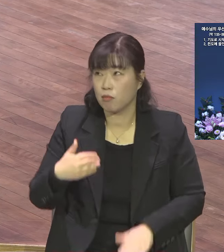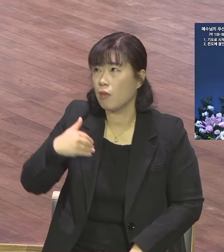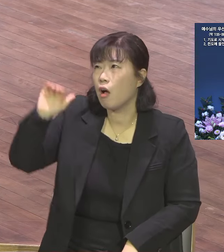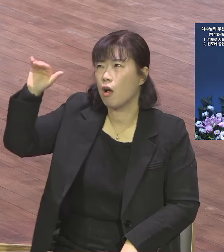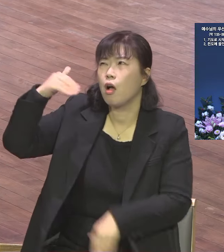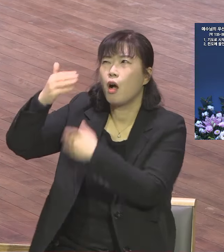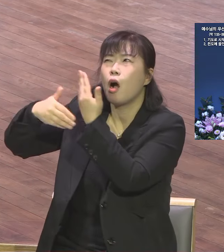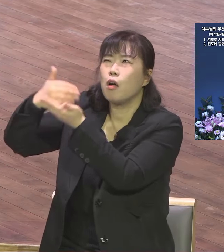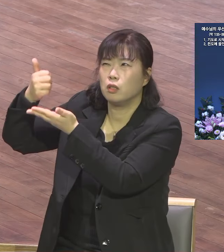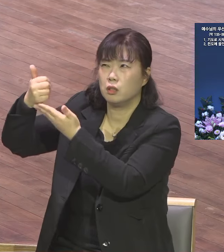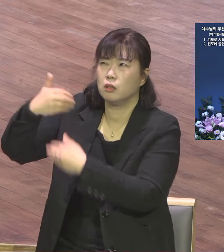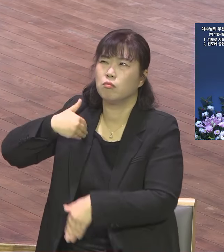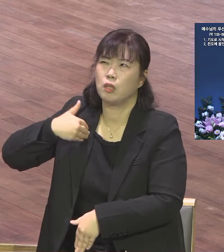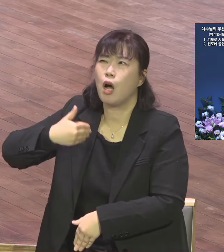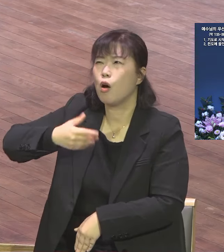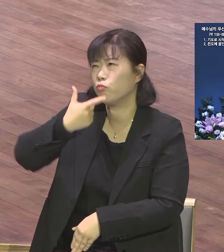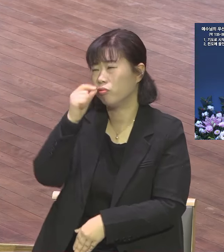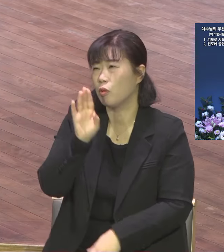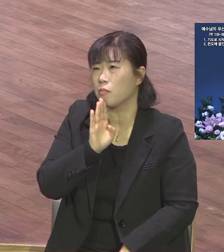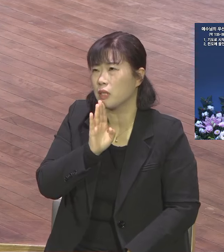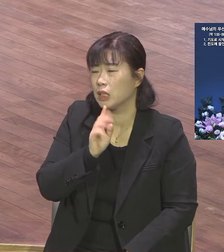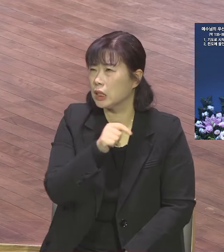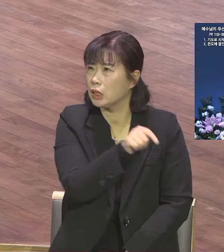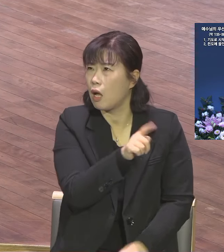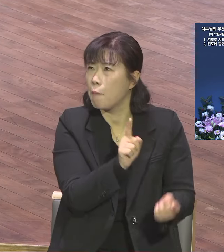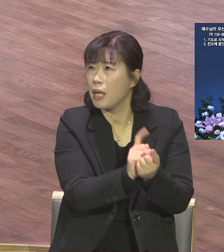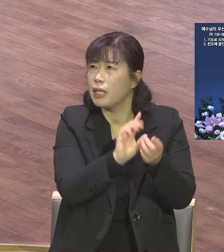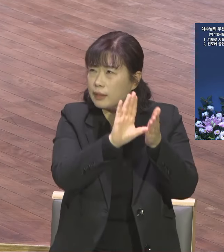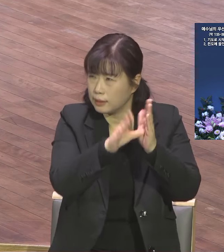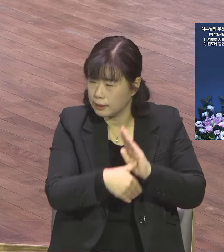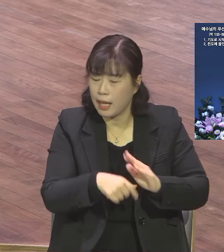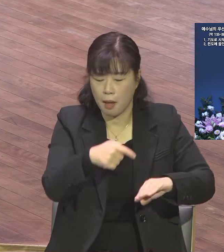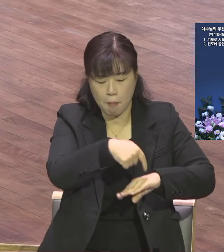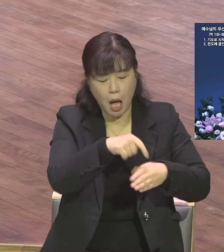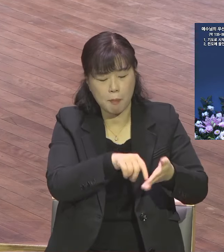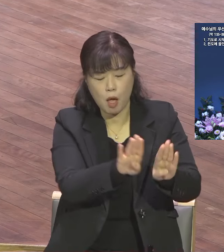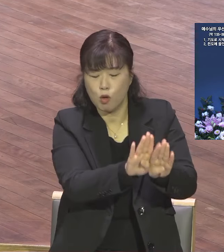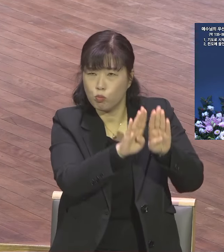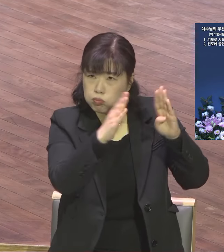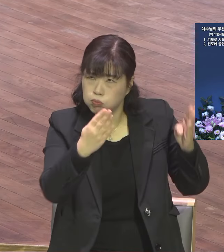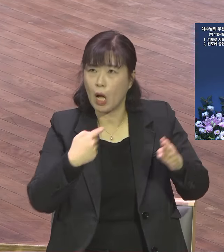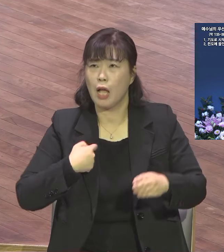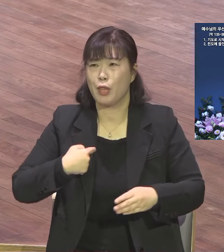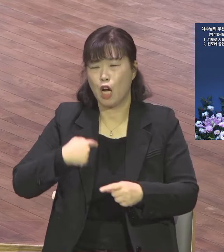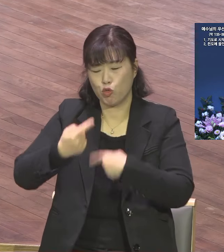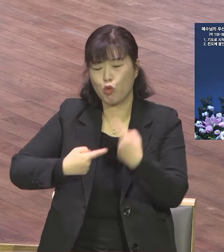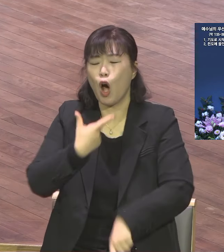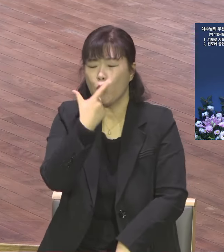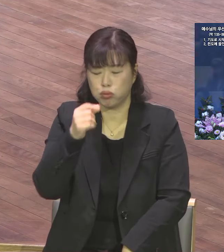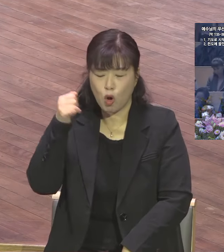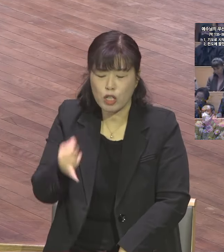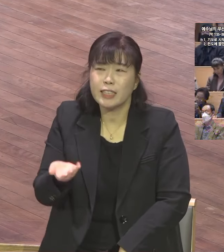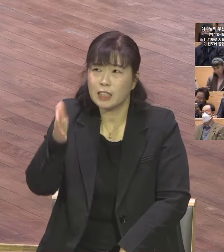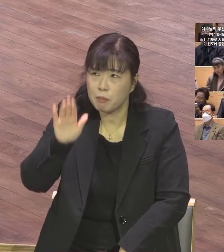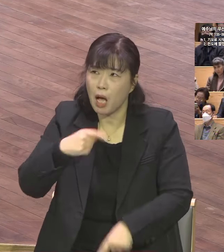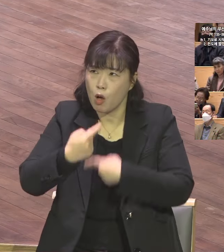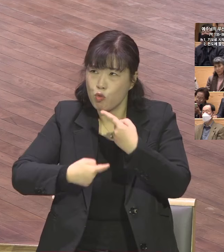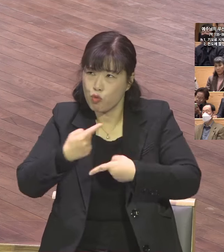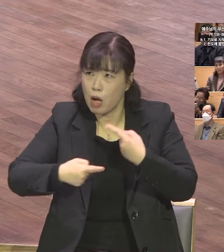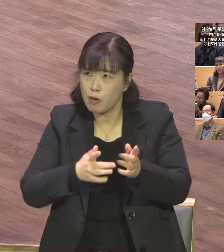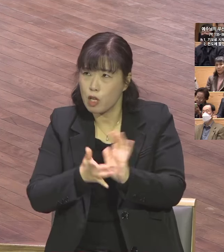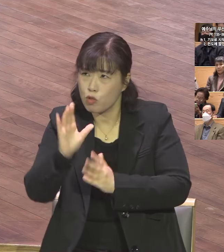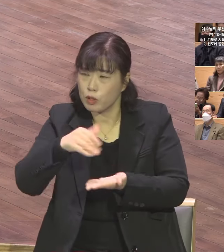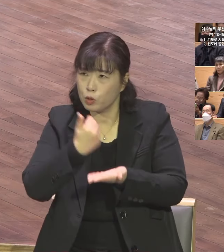전할 말을 할 때 저 사람이 말씀을 믿고 받도록 주께서 옥토밭을 만들어 주옵소서.